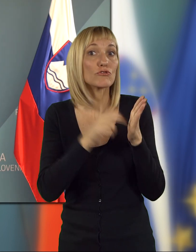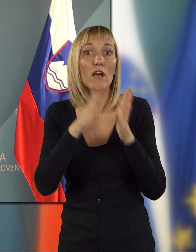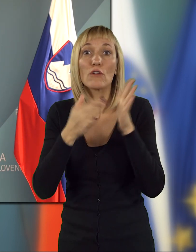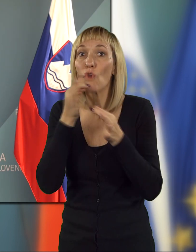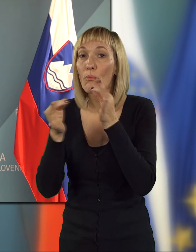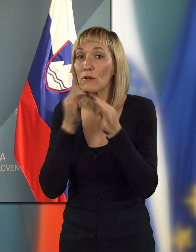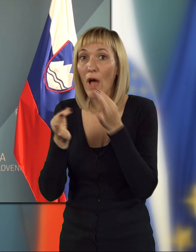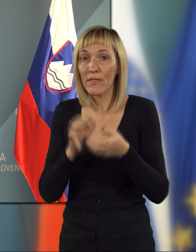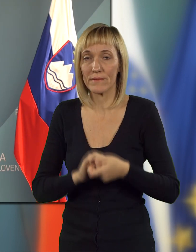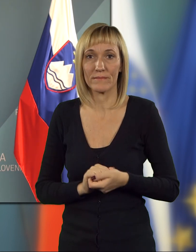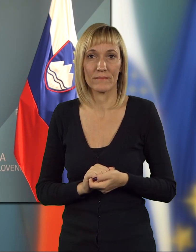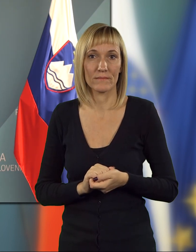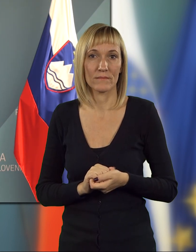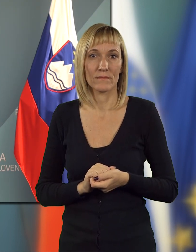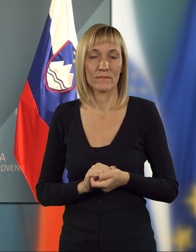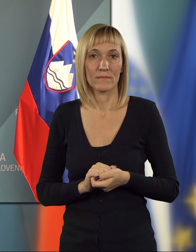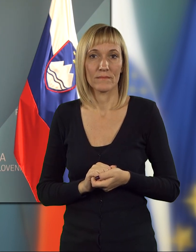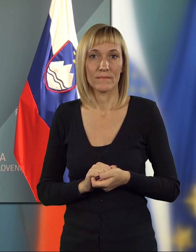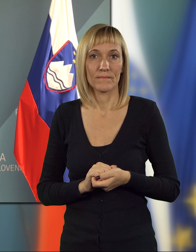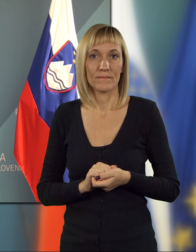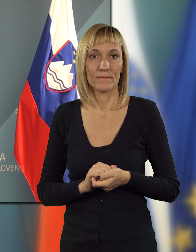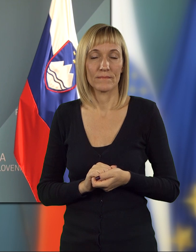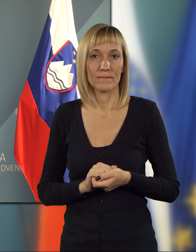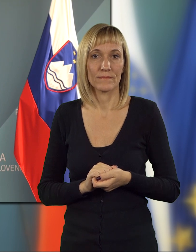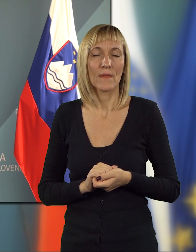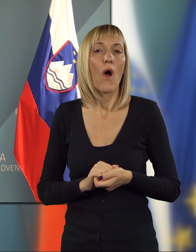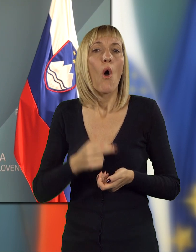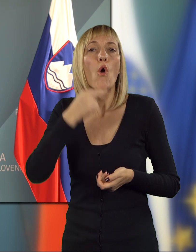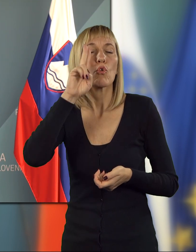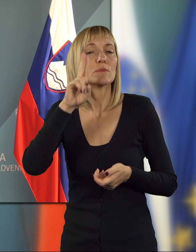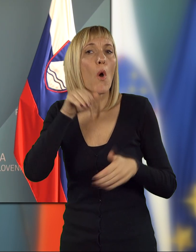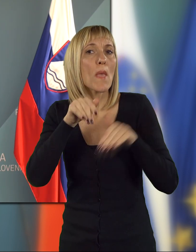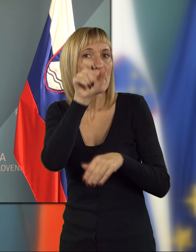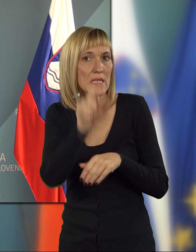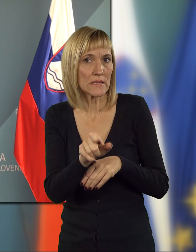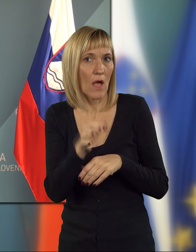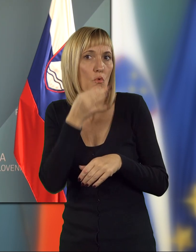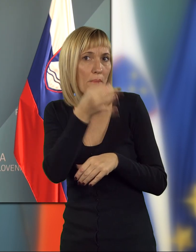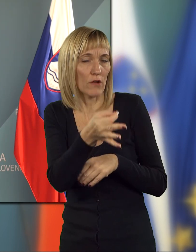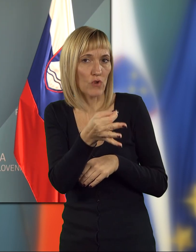Hvala. Še kakšno vprašanje? Arkana, izvolite. Mihael Rešnik, Kanala. Gospod minister,